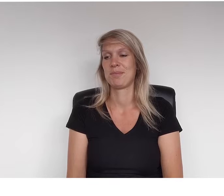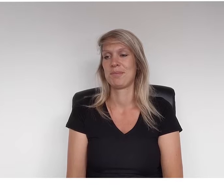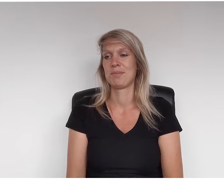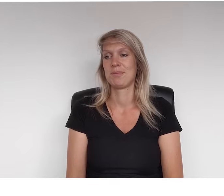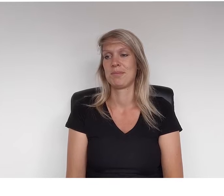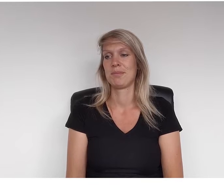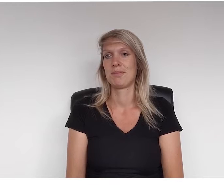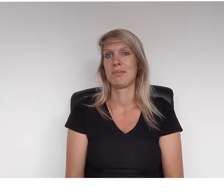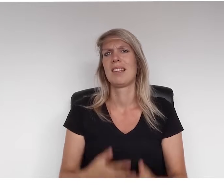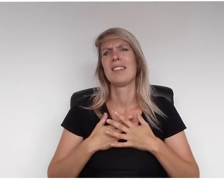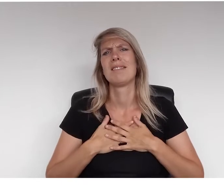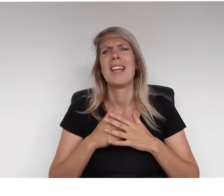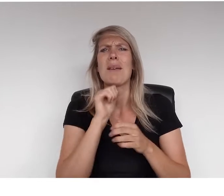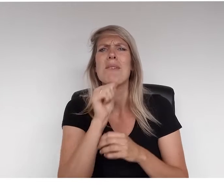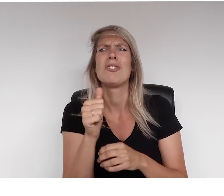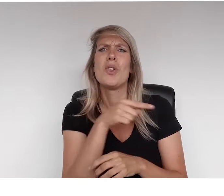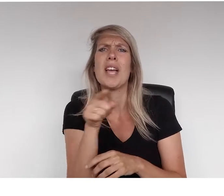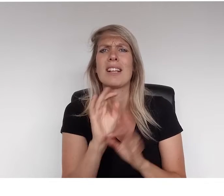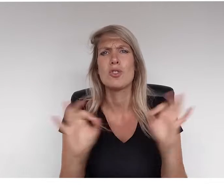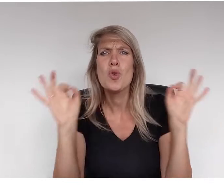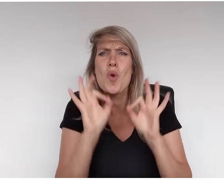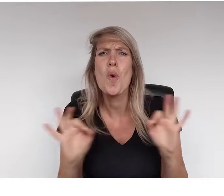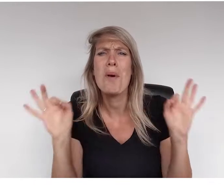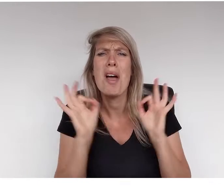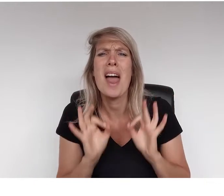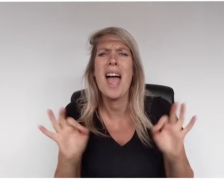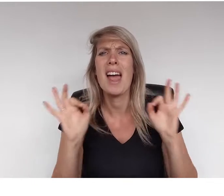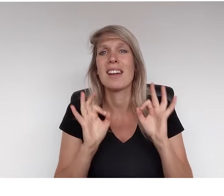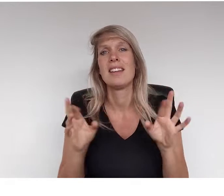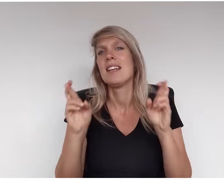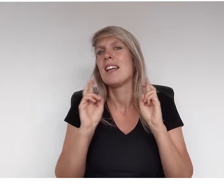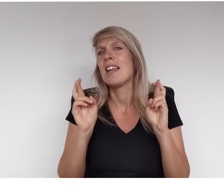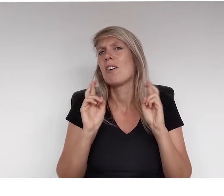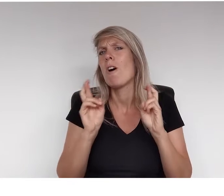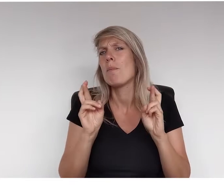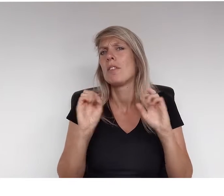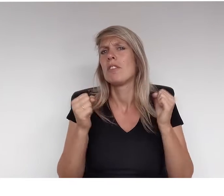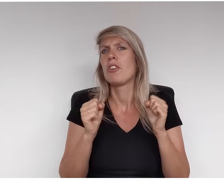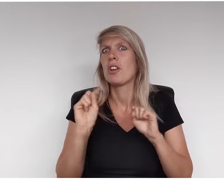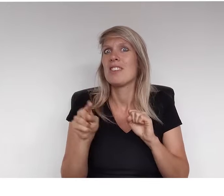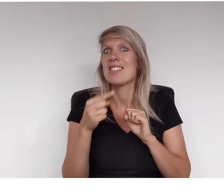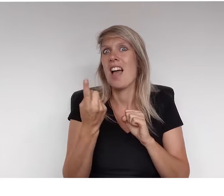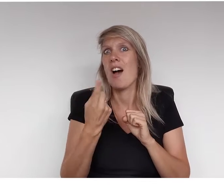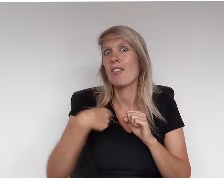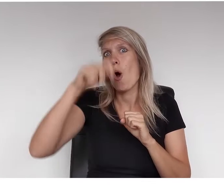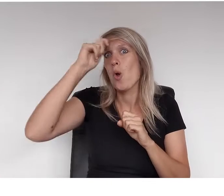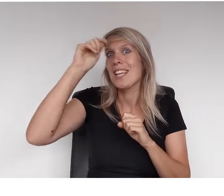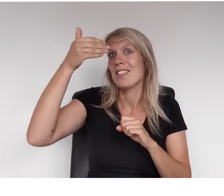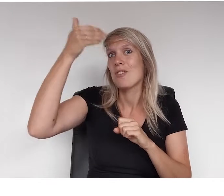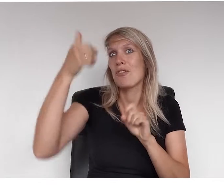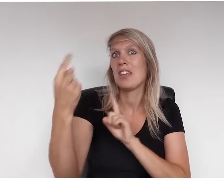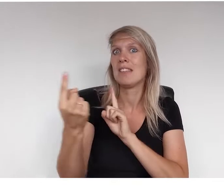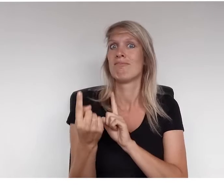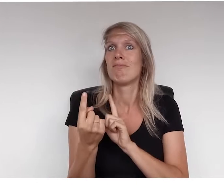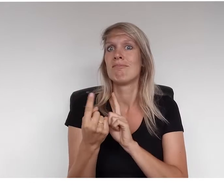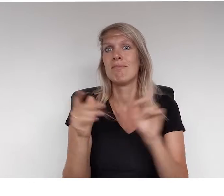Ik mis jullie echt super erg. En ik hoop dat we snel weer naar Olly en Sophie kunnen. Doei. Doei.